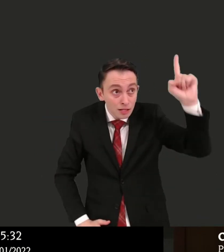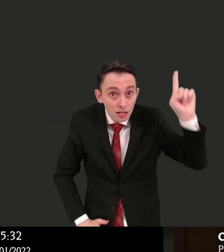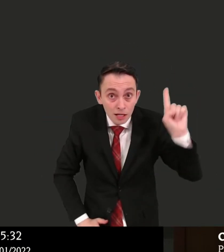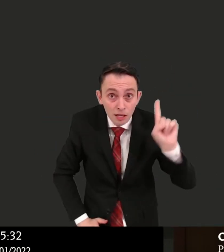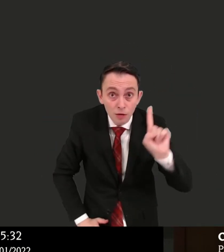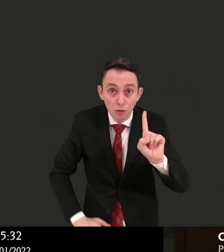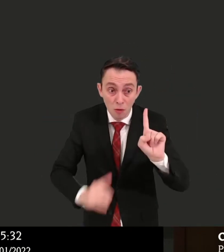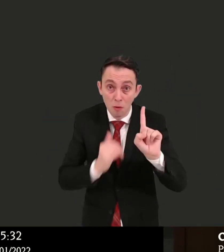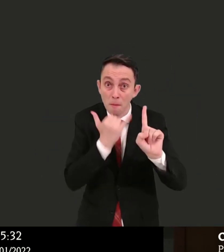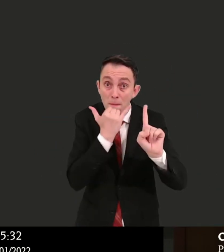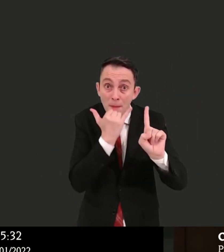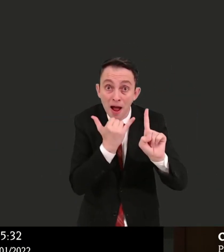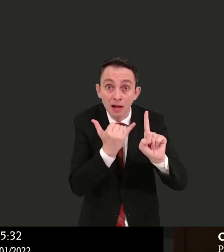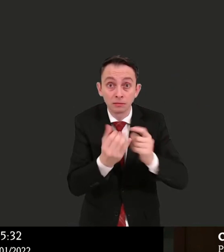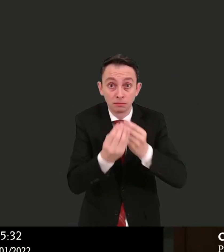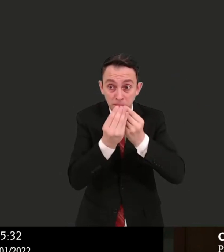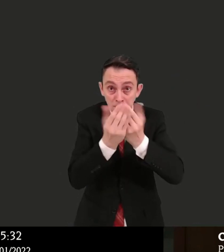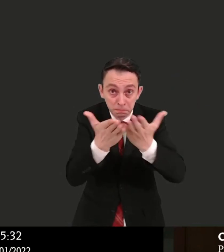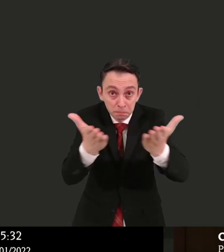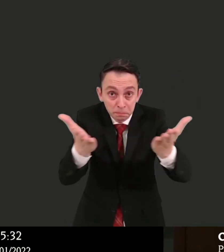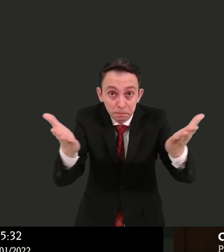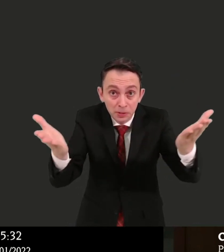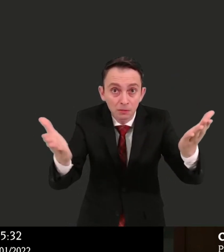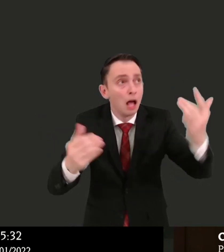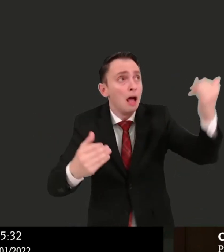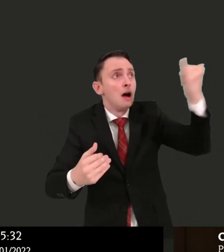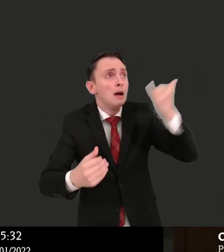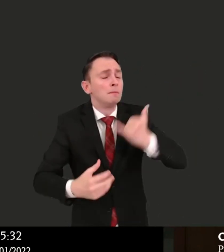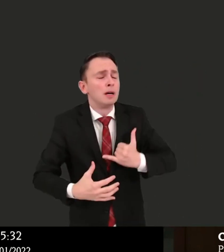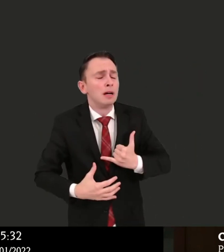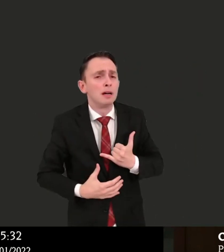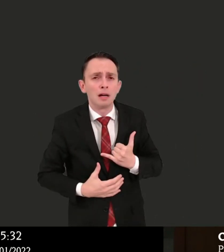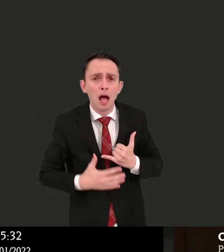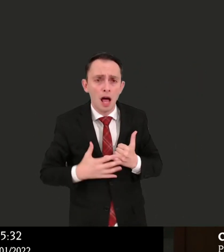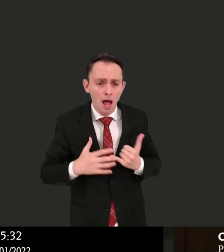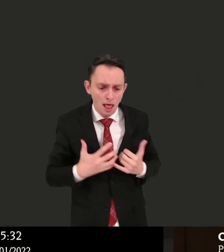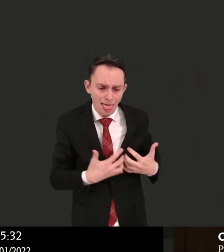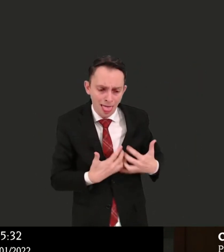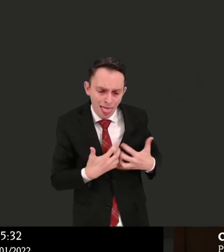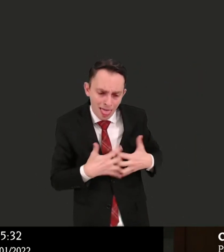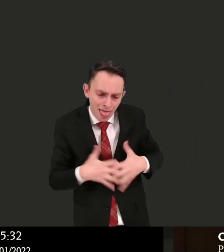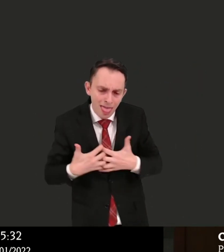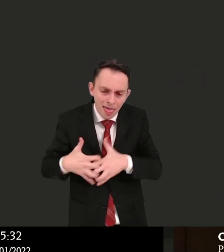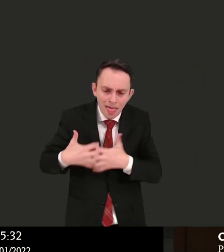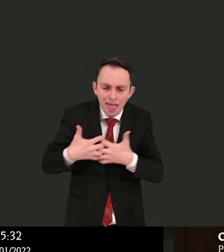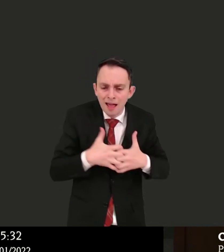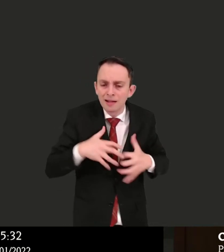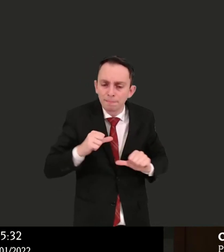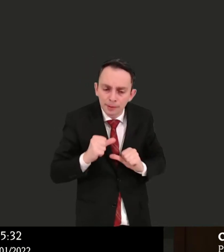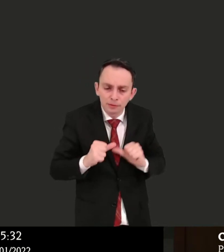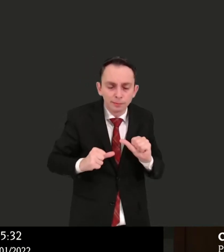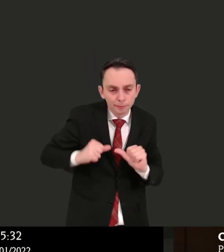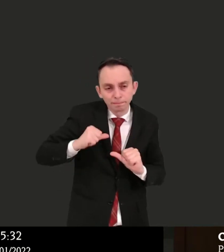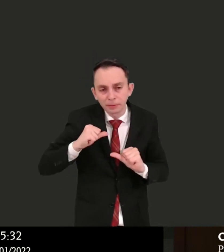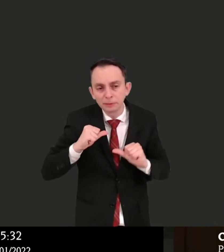imerecido, o ser humano pudesse caminhar na direção de um aperfeiçoamento. Os irmãos veem